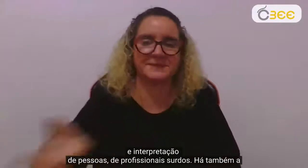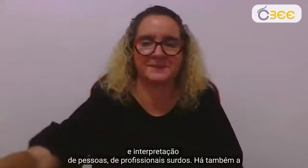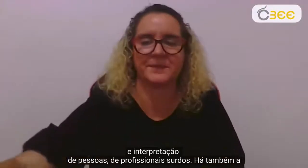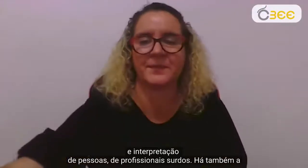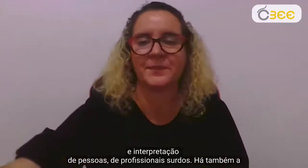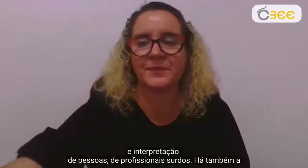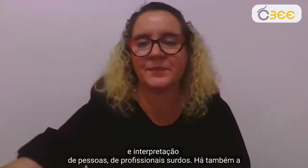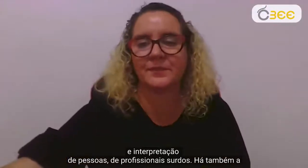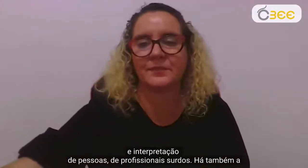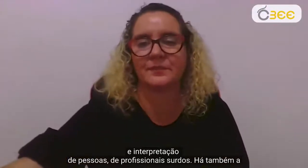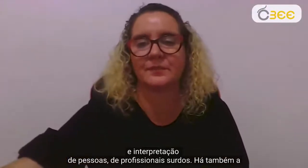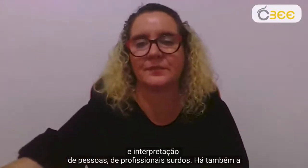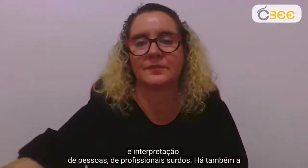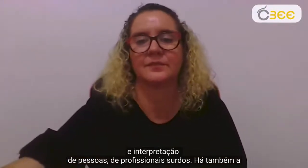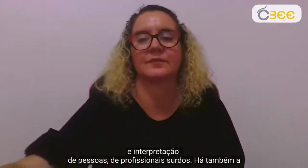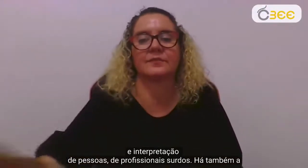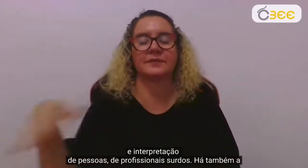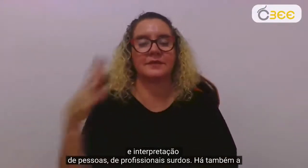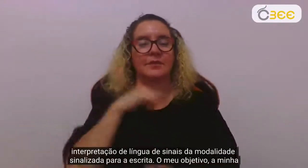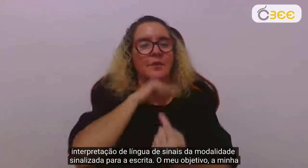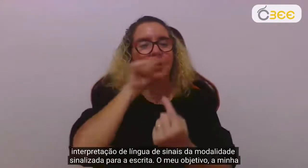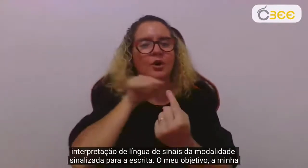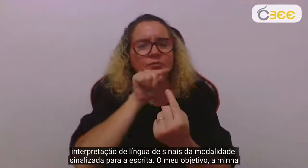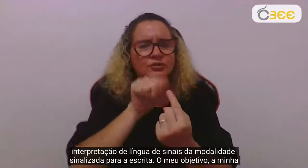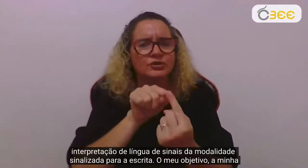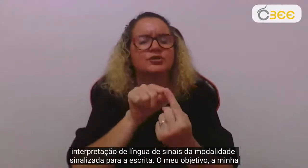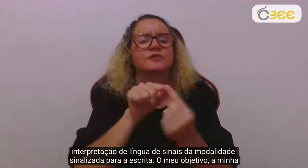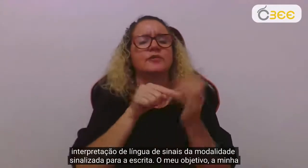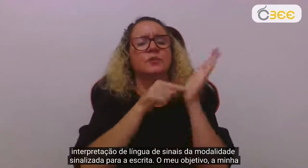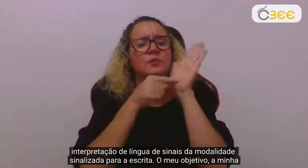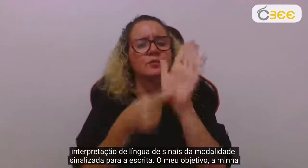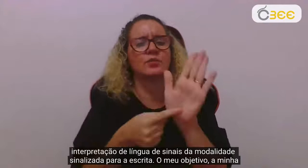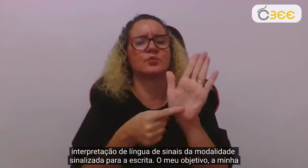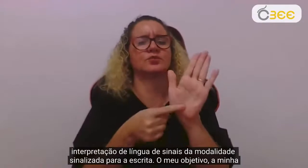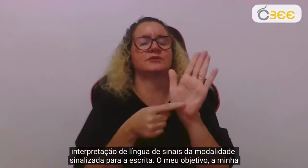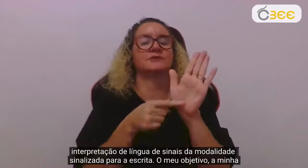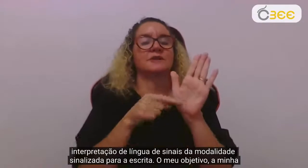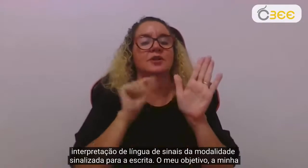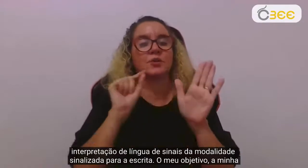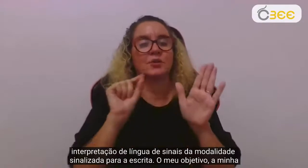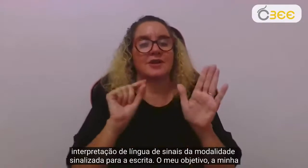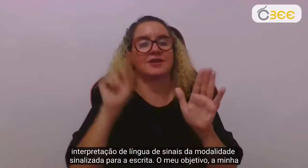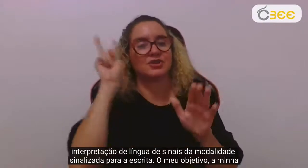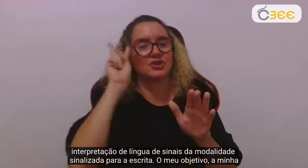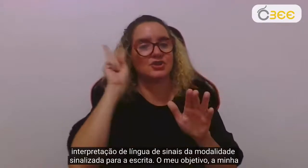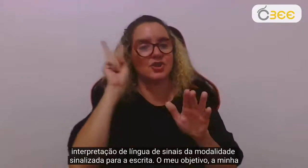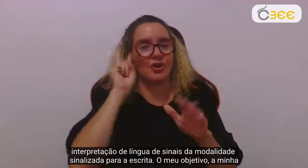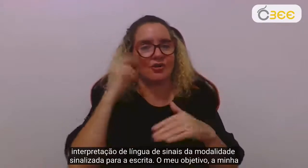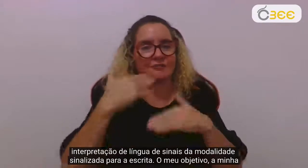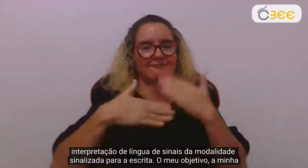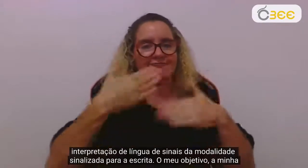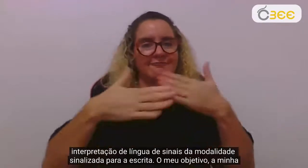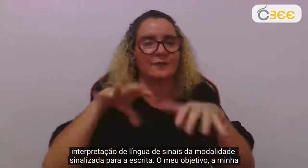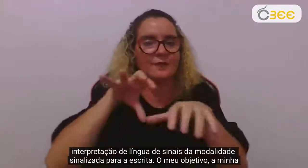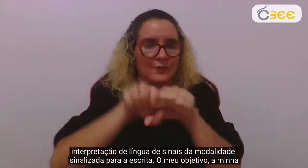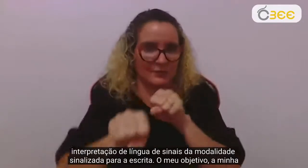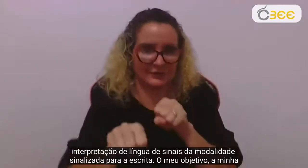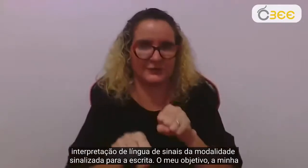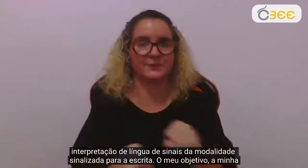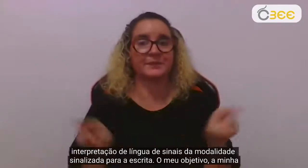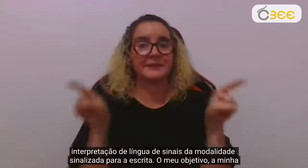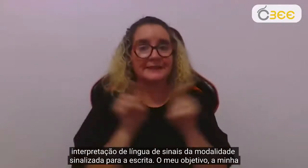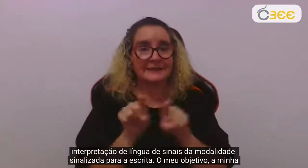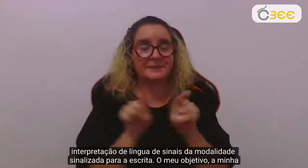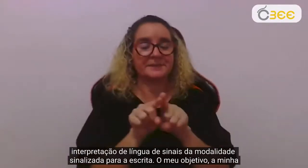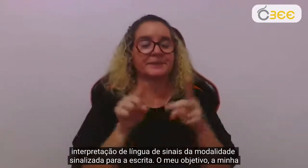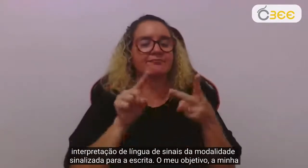também a interpretação de línguas de sinais da modalidade sinalizada para